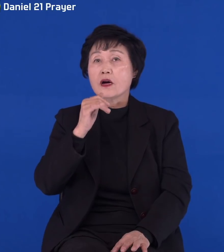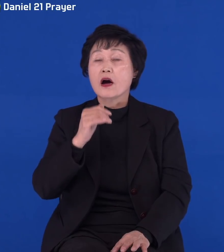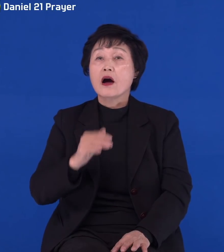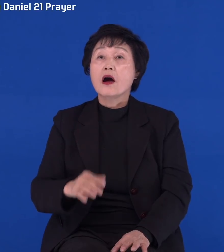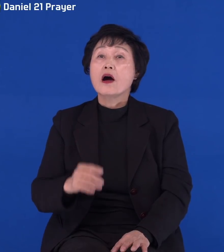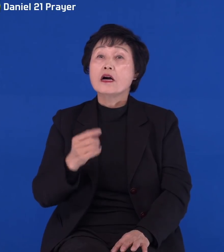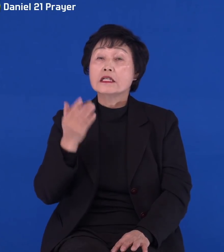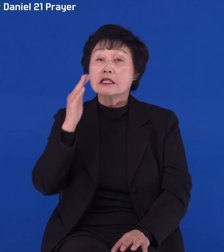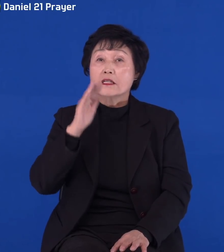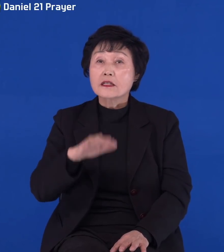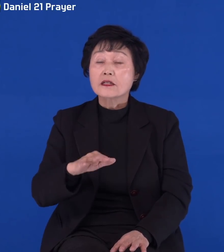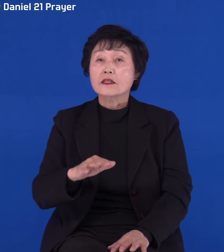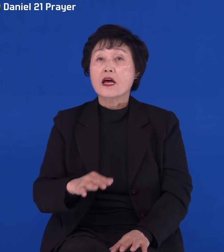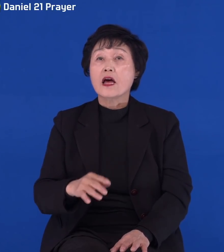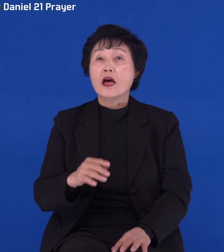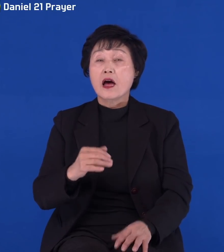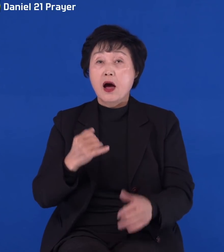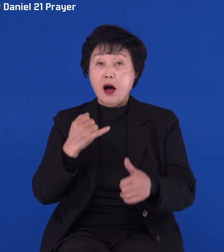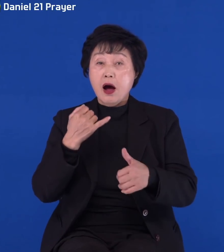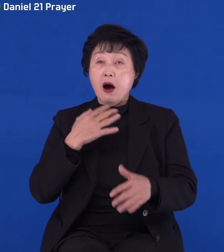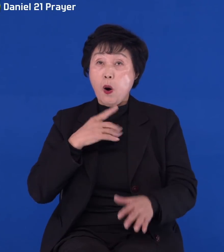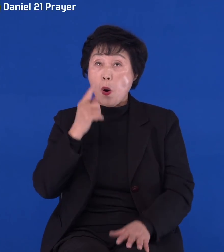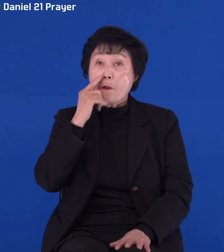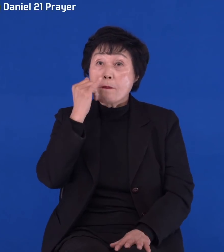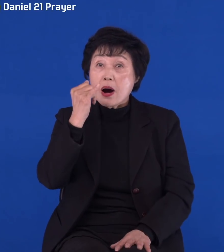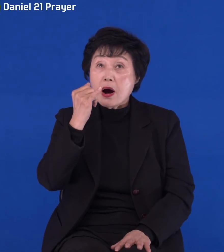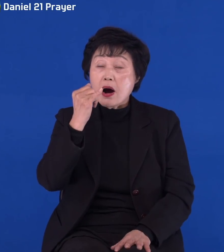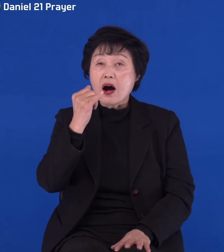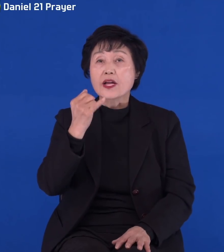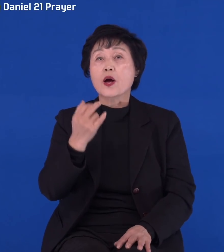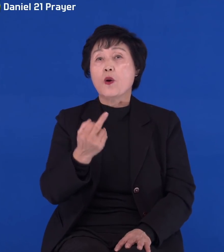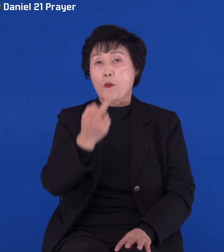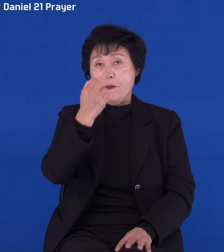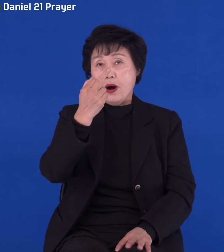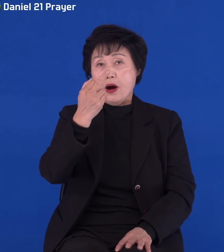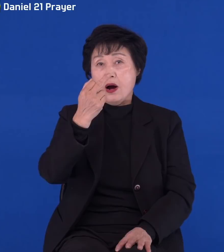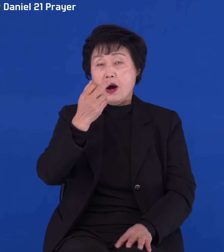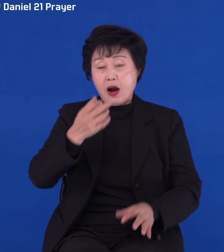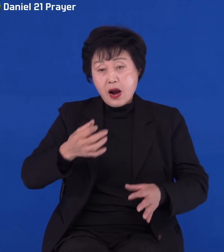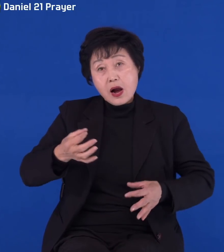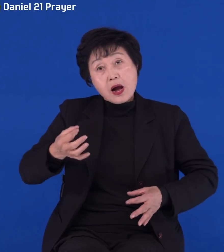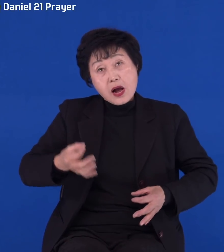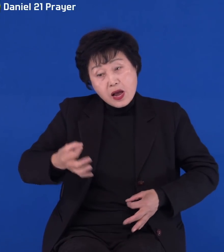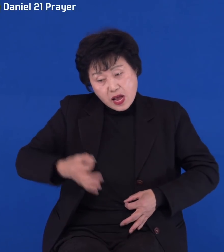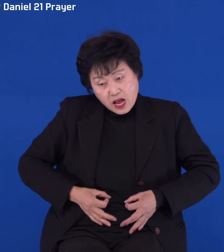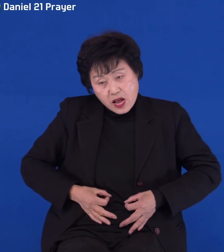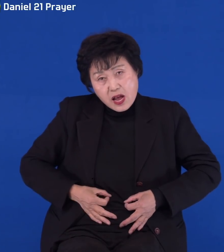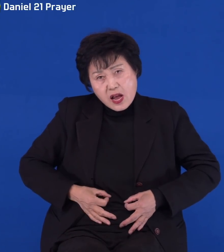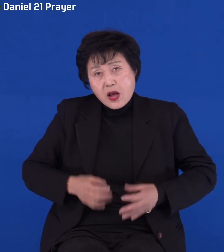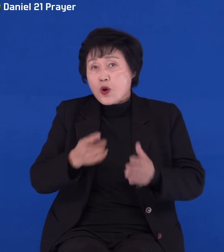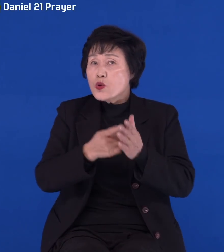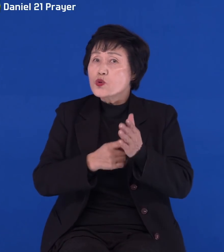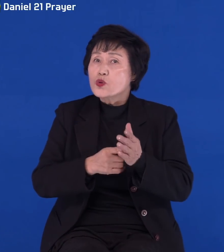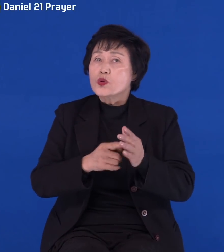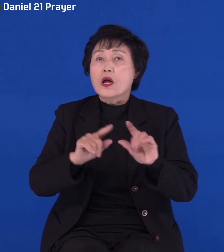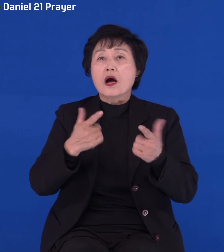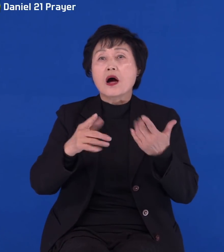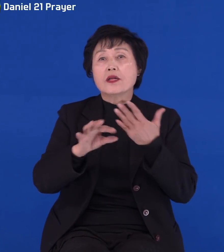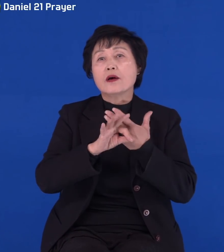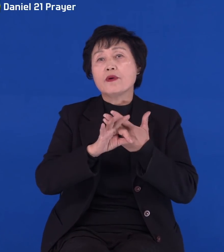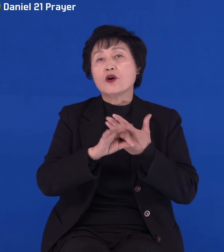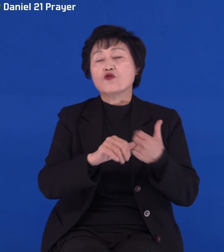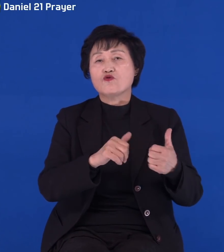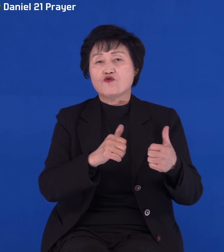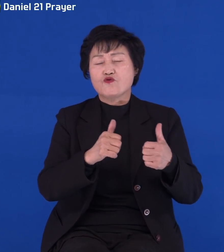제일 맏딸이 저희 어머니인데 큰오빠가 신장 이식 수술을 받지 않으면 죽을 수밖에 없는 그런 상황이 발생돼 버린 거예요. 저희